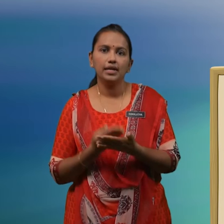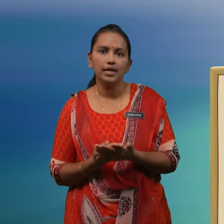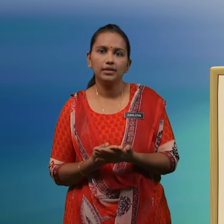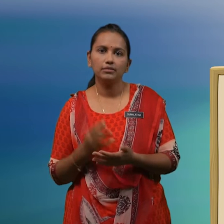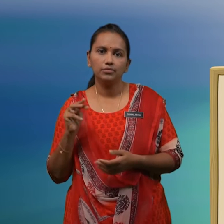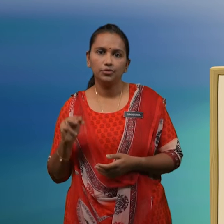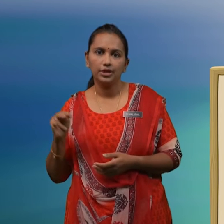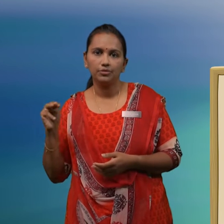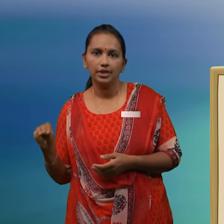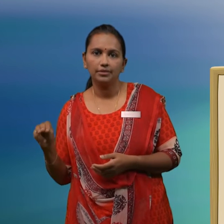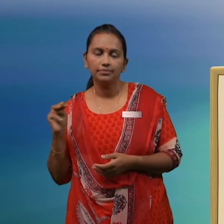Baiklah, murid-murid.